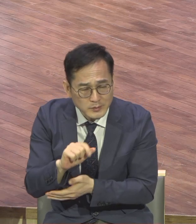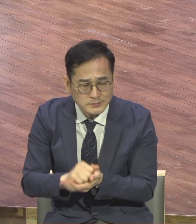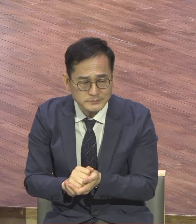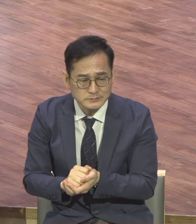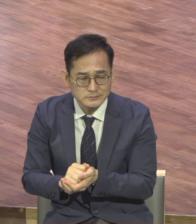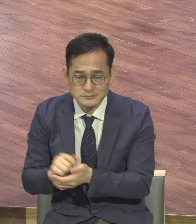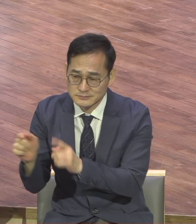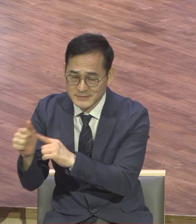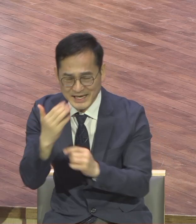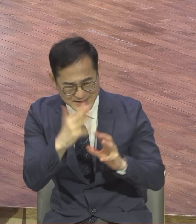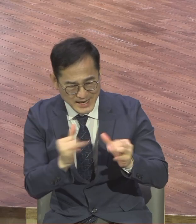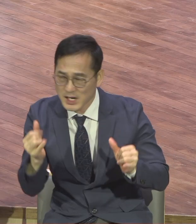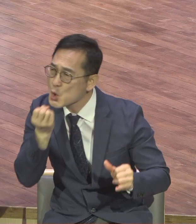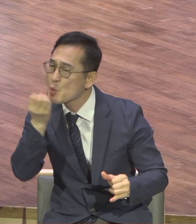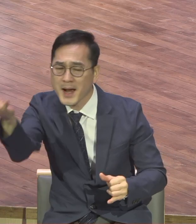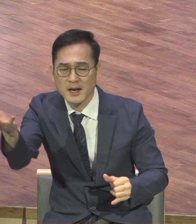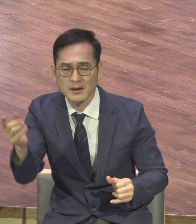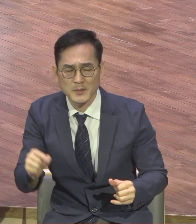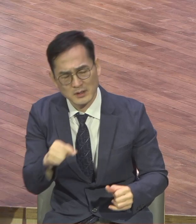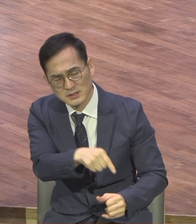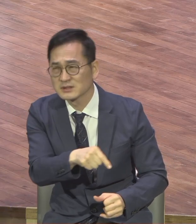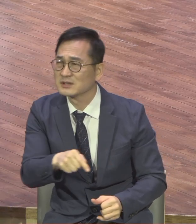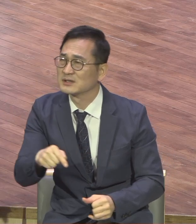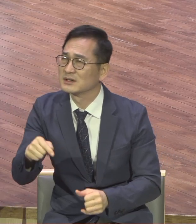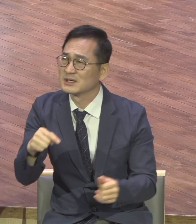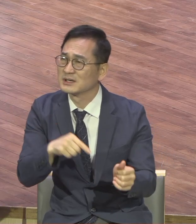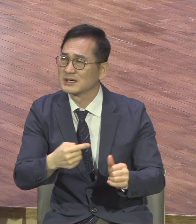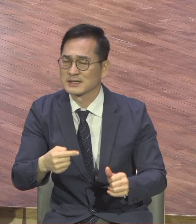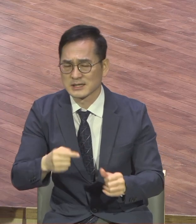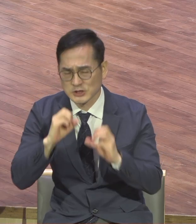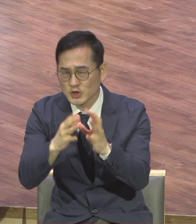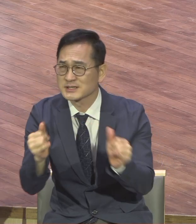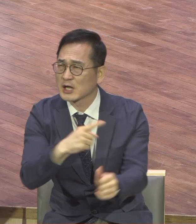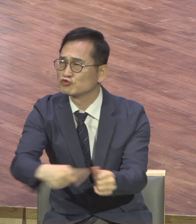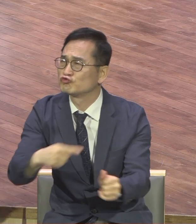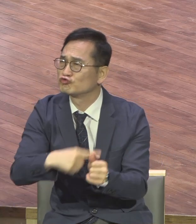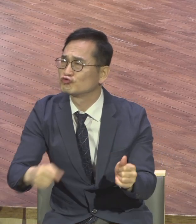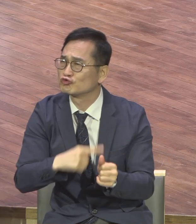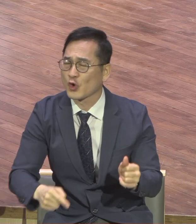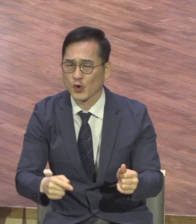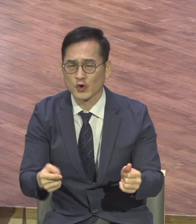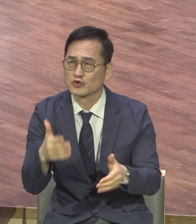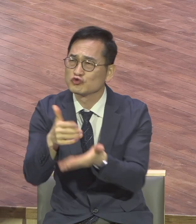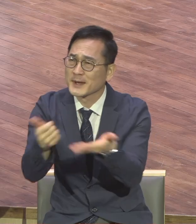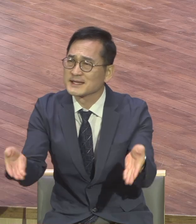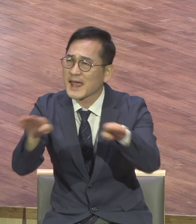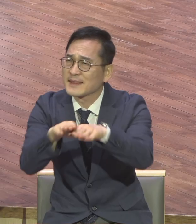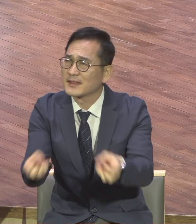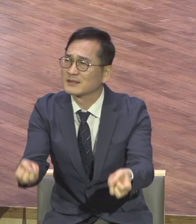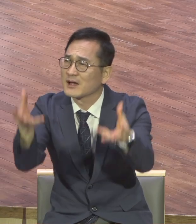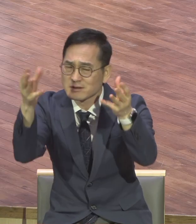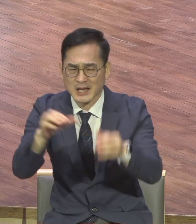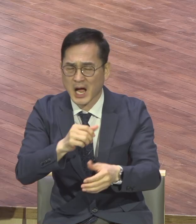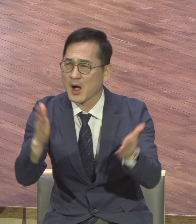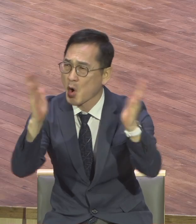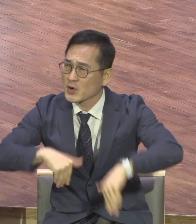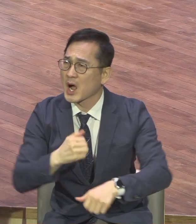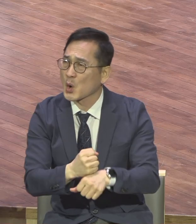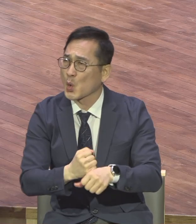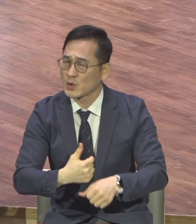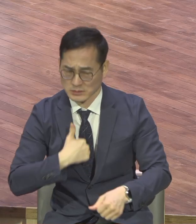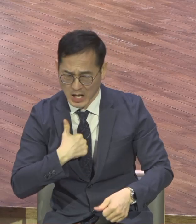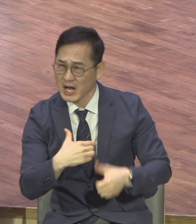하나님께 고발하되 주여 그들이 주의 선지자들을 죽였으며 주의 제단들을 헐어버렸고 나만 남았는데 내